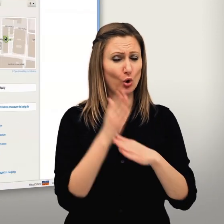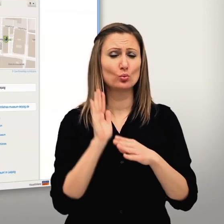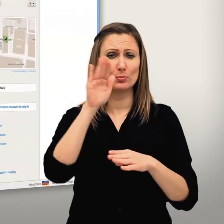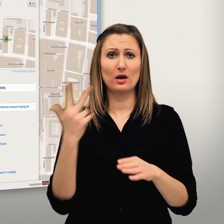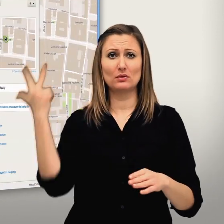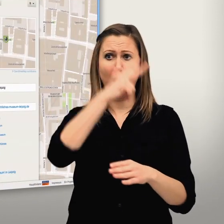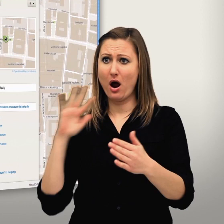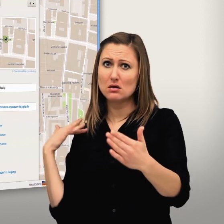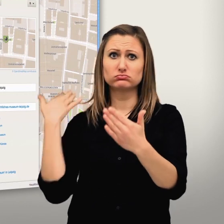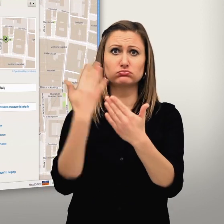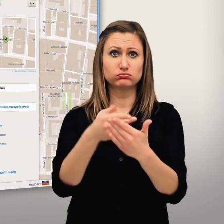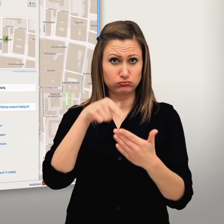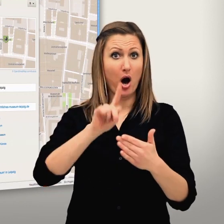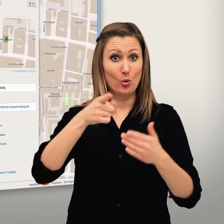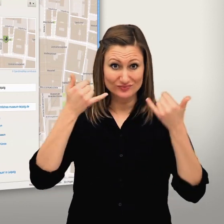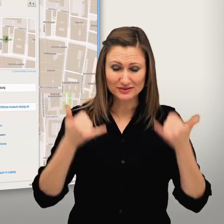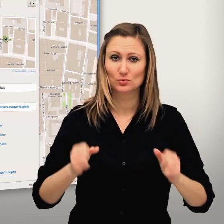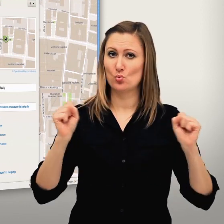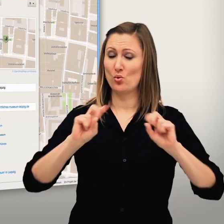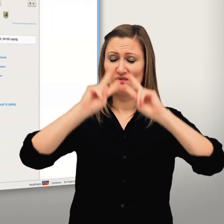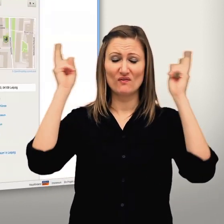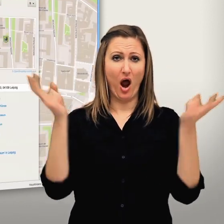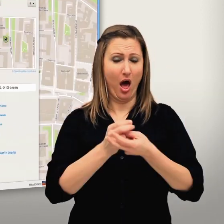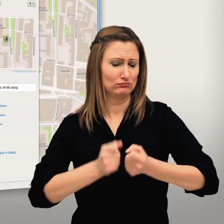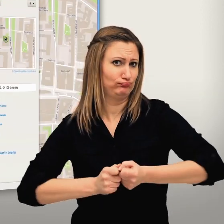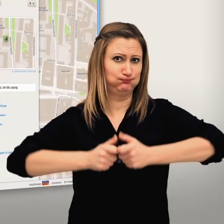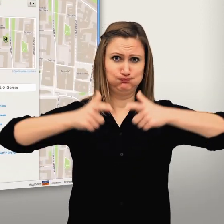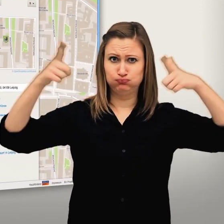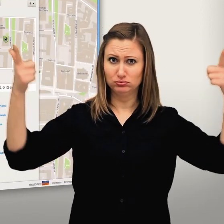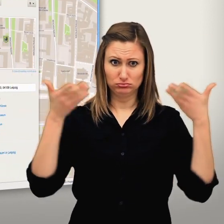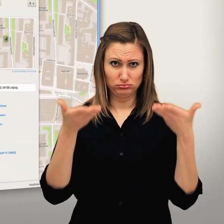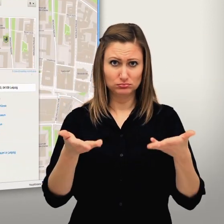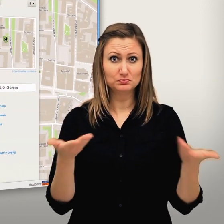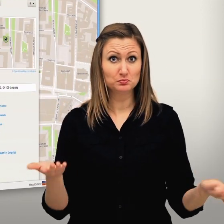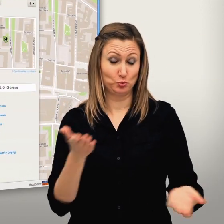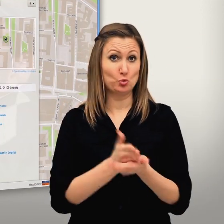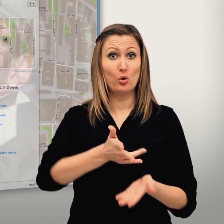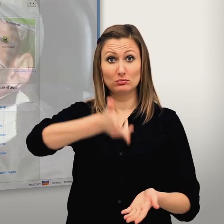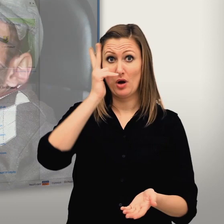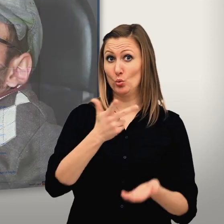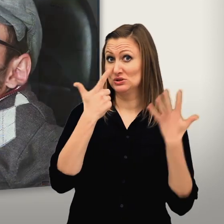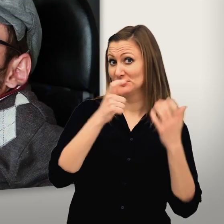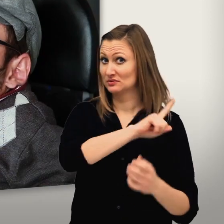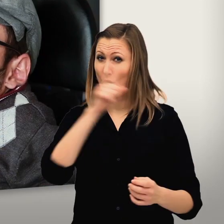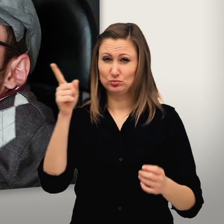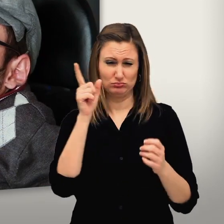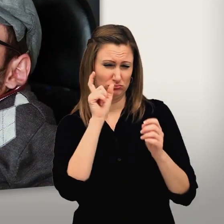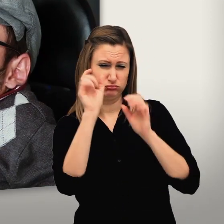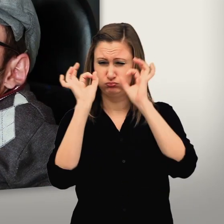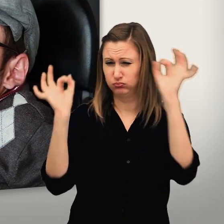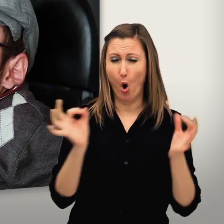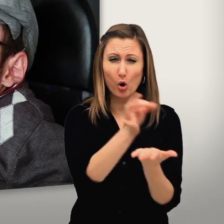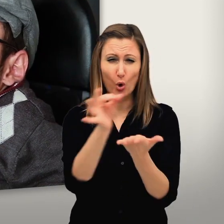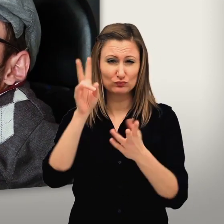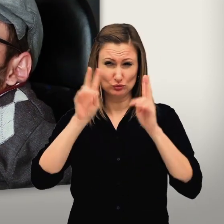drei Jahren online und ist die größte Datenbank der Welt zu dem Thema geworden. haben 370.000 Orte auf der